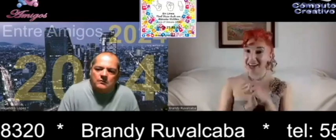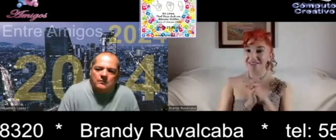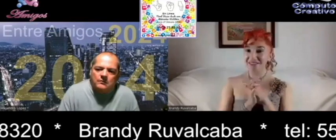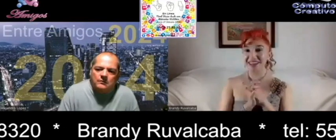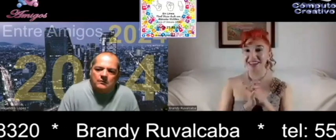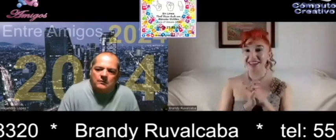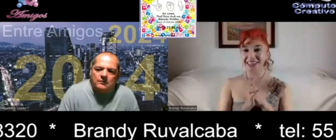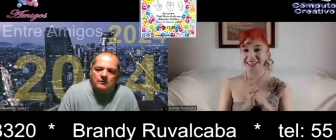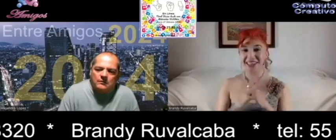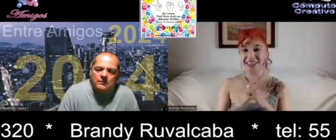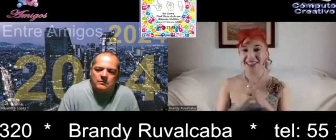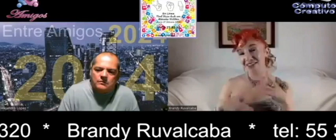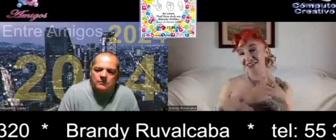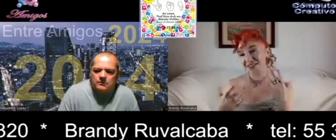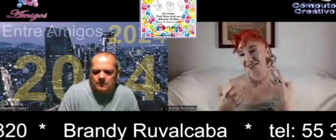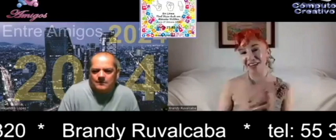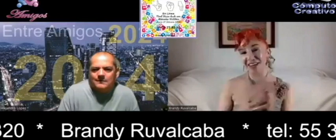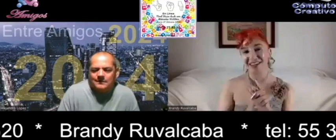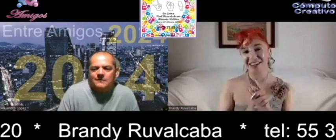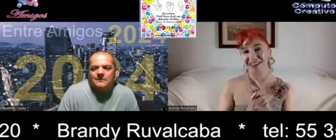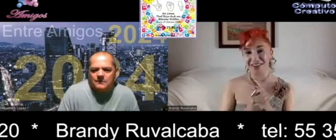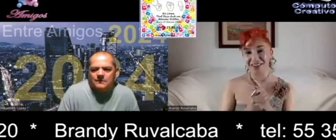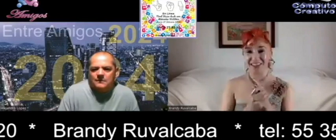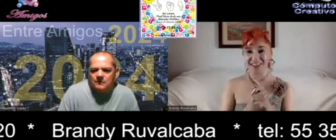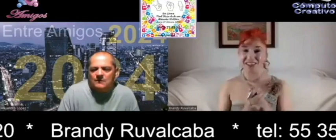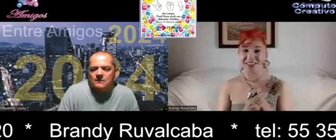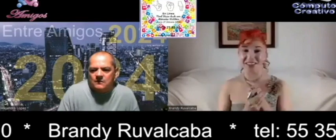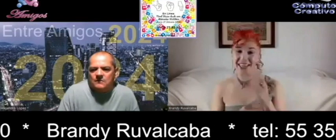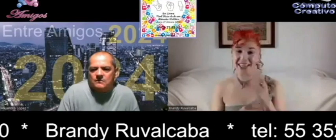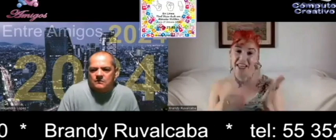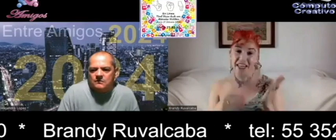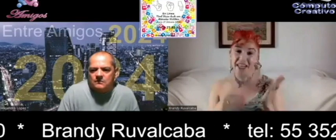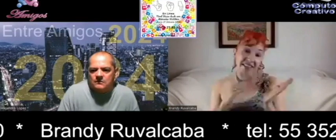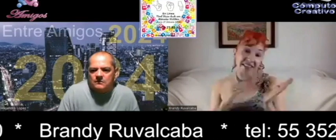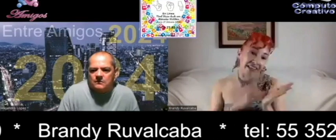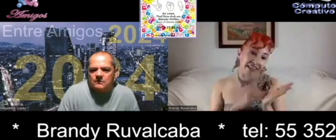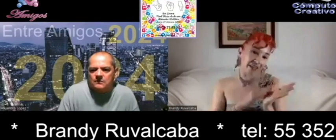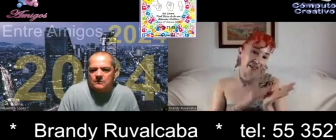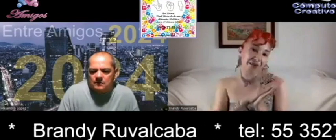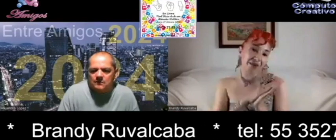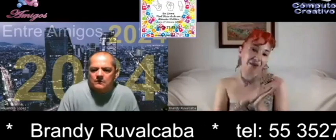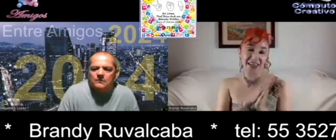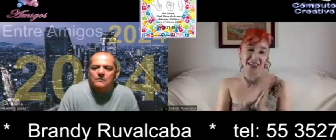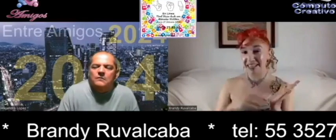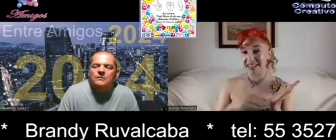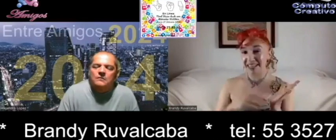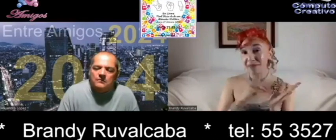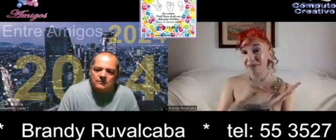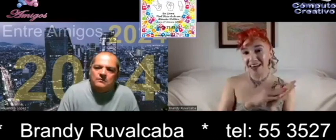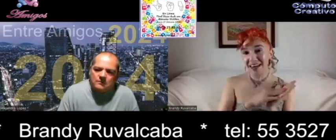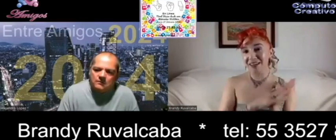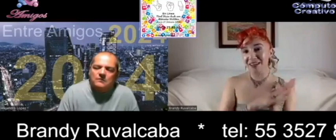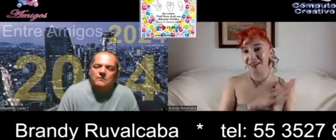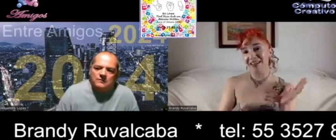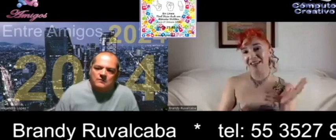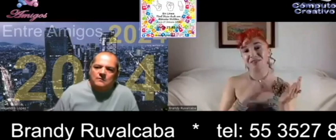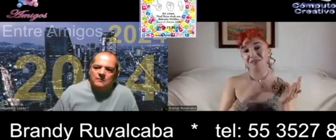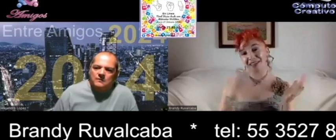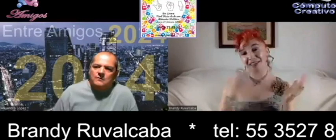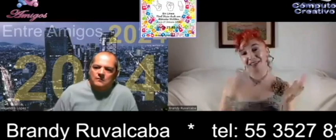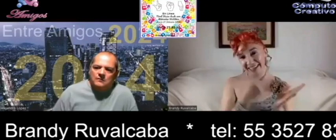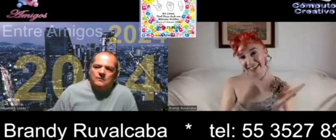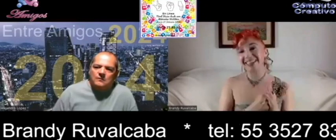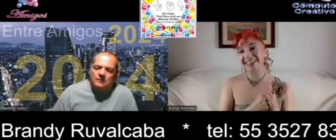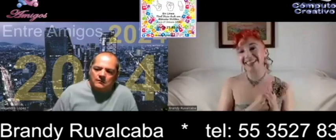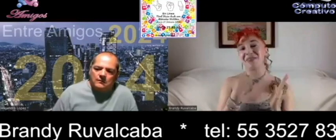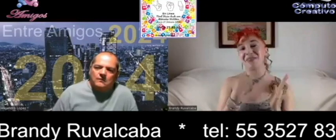¿cómo? De la noche a la mañana algo que no esperabas, ¿no? Y otras cosas que tarda su tiempo en germinar la semillita, ¿no? Como comentas de